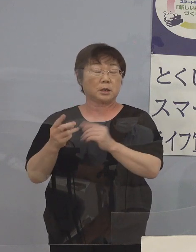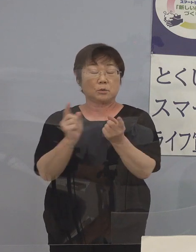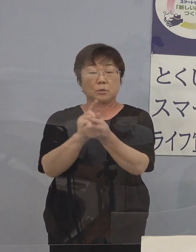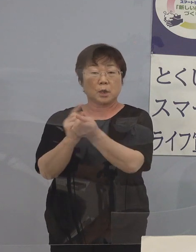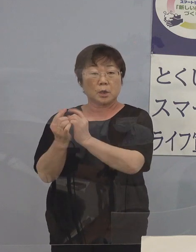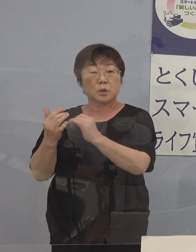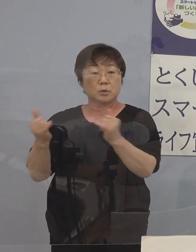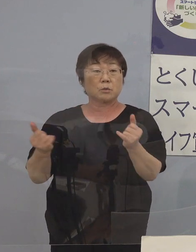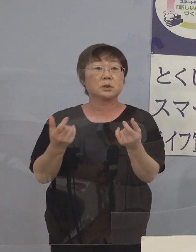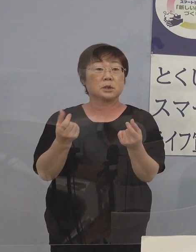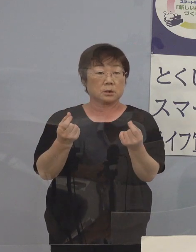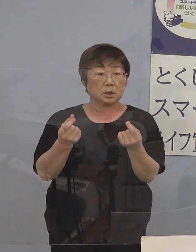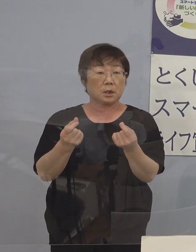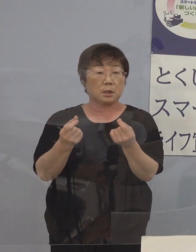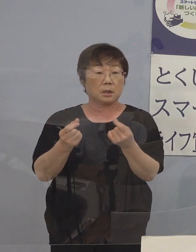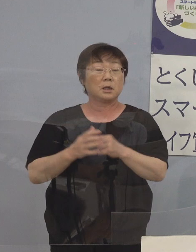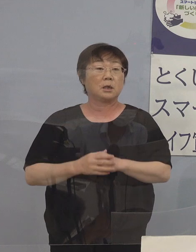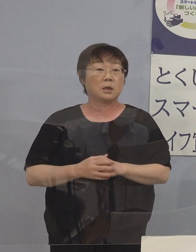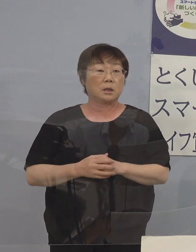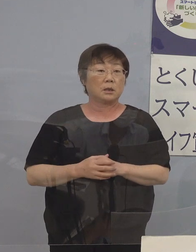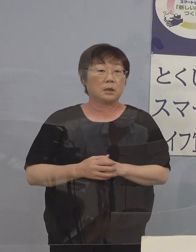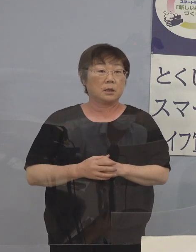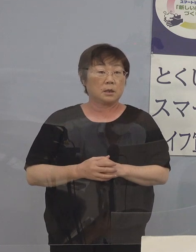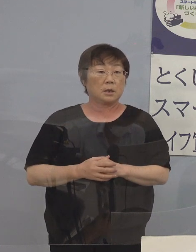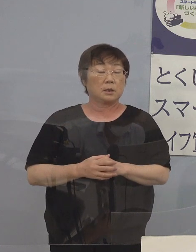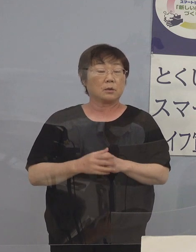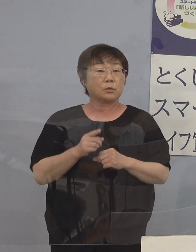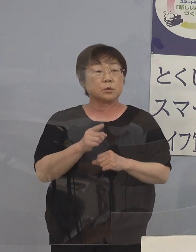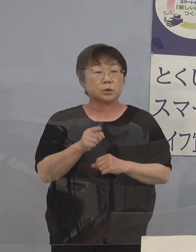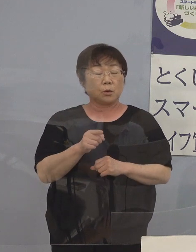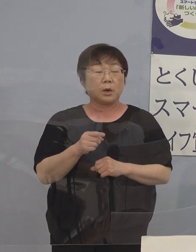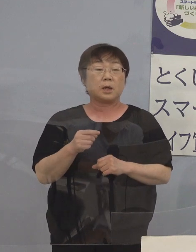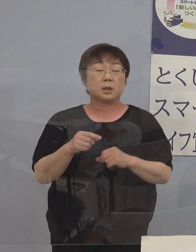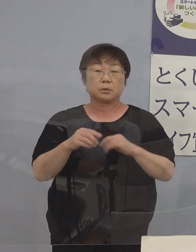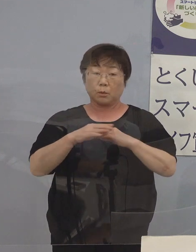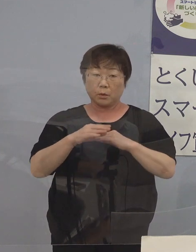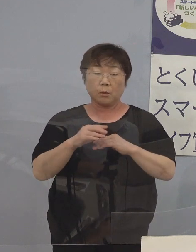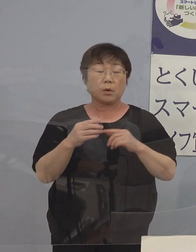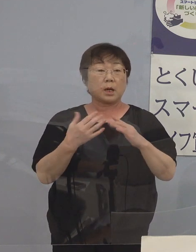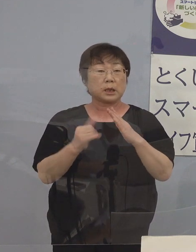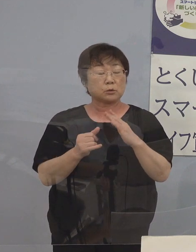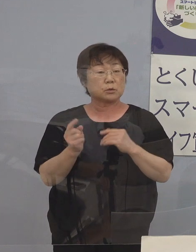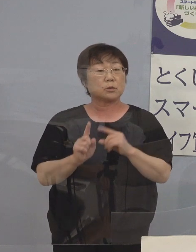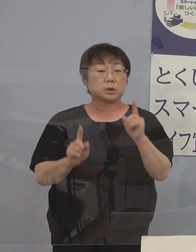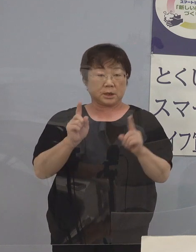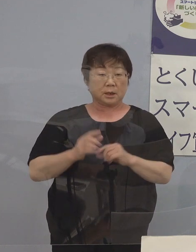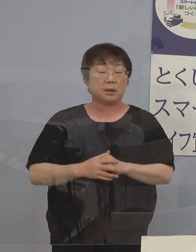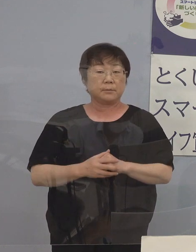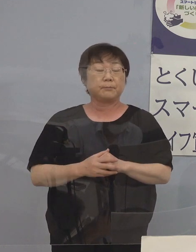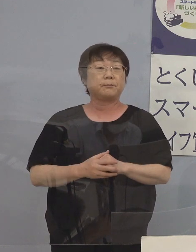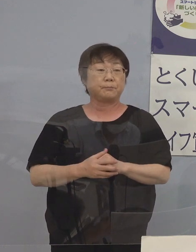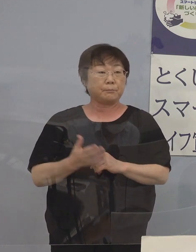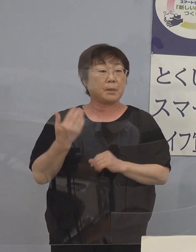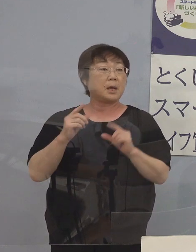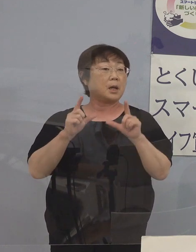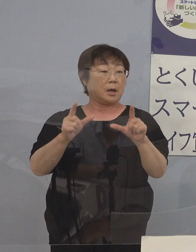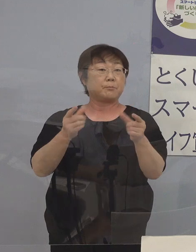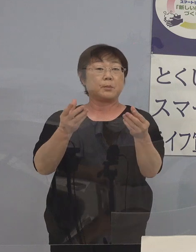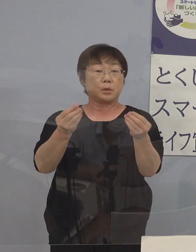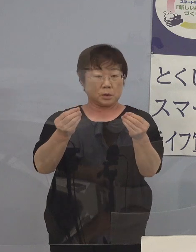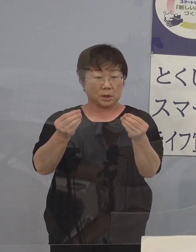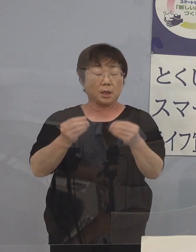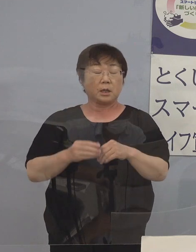接触者ということだったんですが、この方は同僚なのか、家族なのか。 はい、では既に発表させていただいております